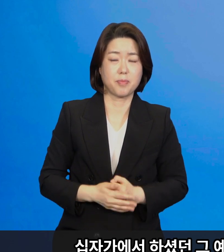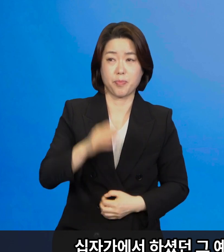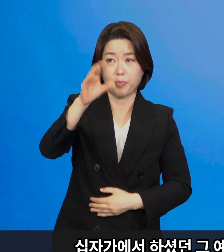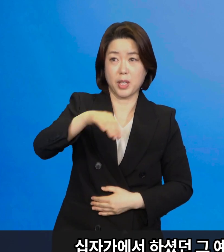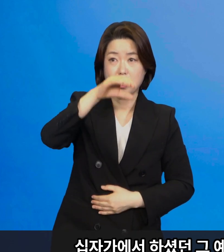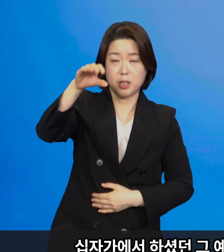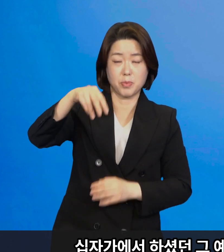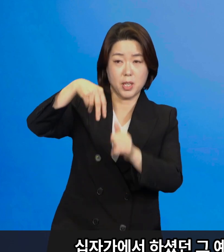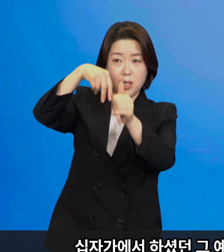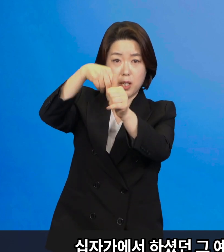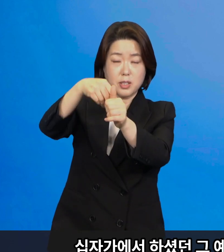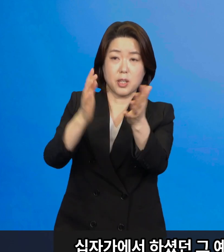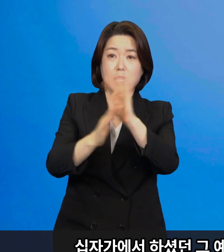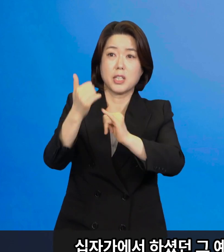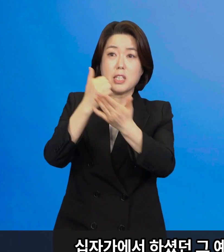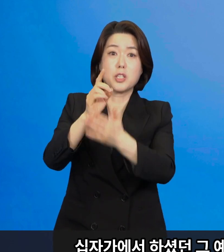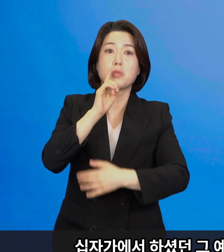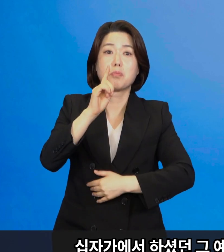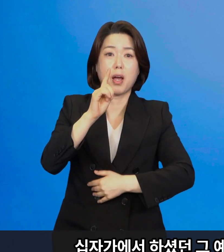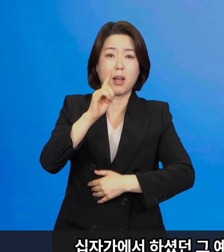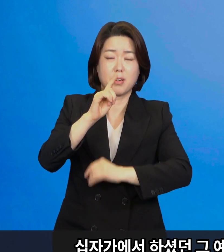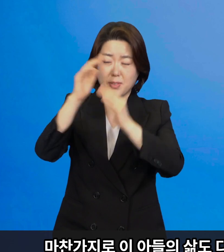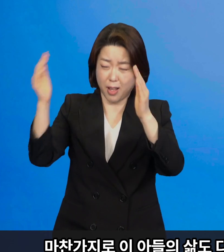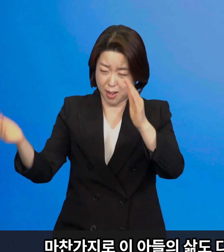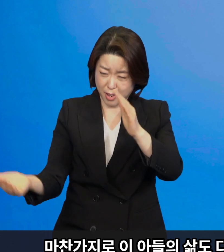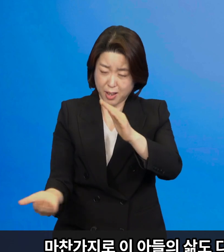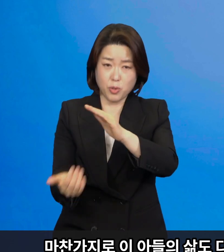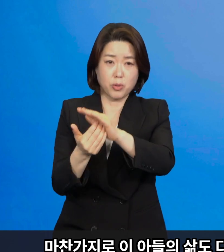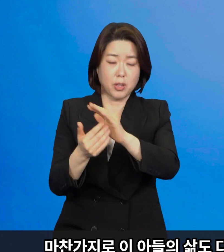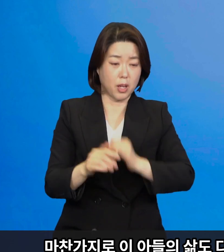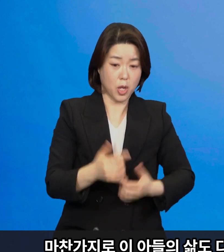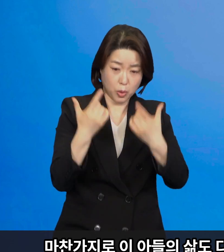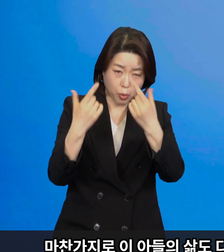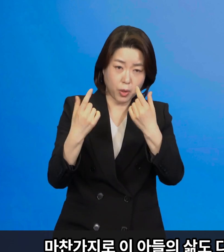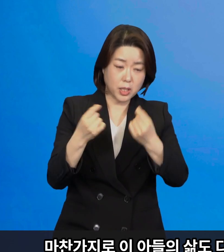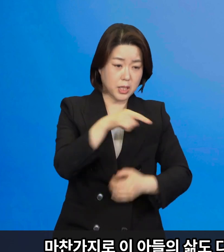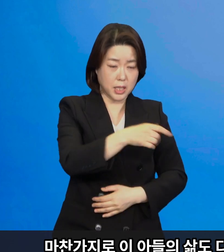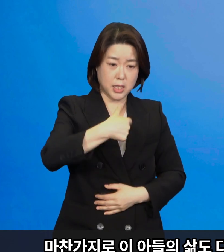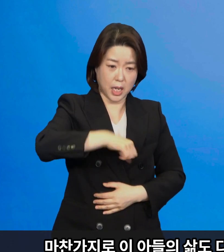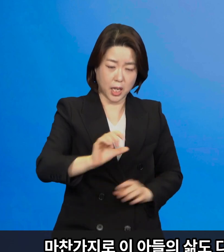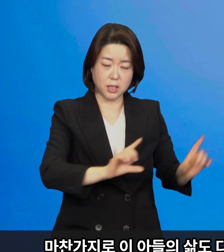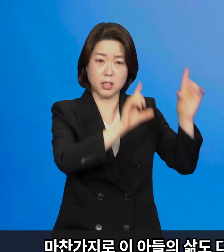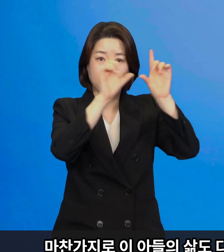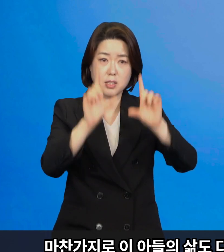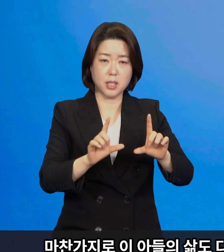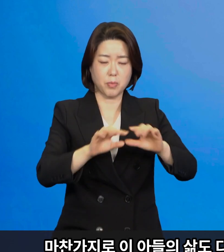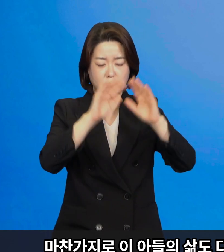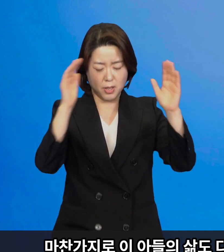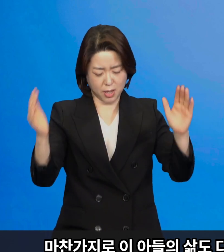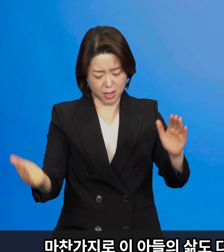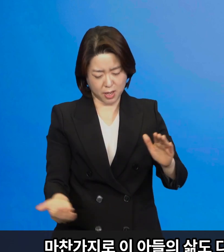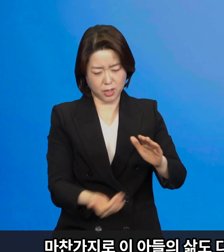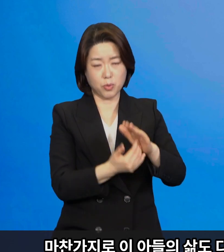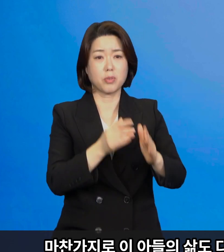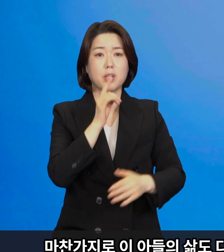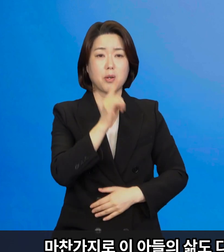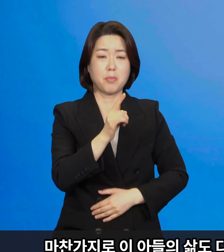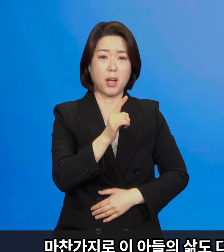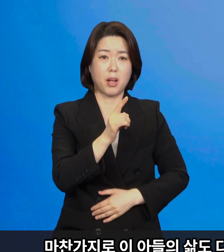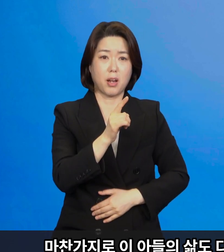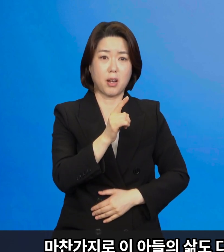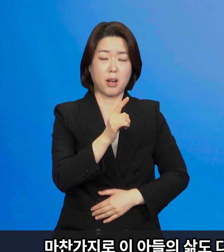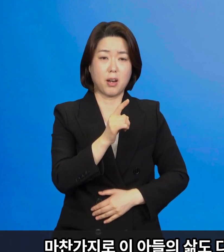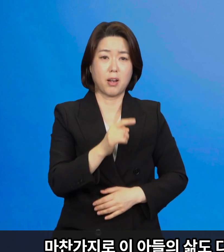십자가에서 하셨던 그 예수님의 말씀 다 이루었다가 마찬가지로 이 아들의 삶도 다 이루었다 라고